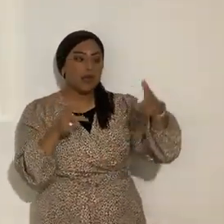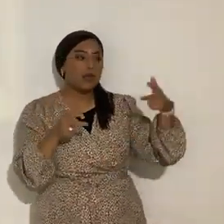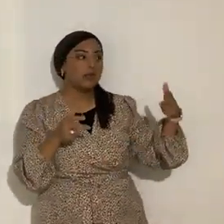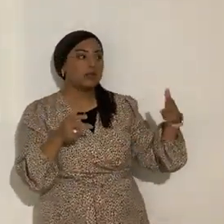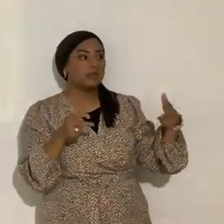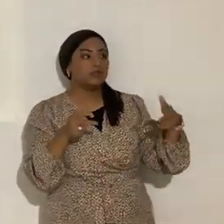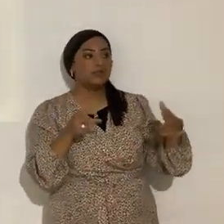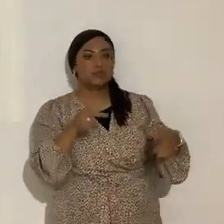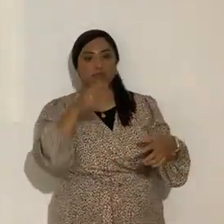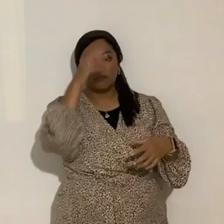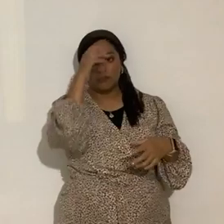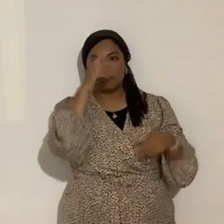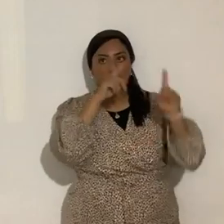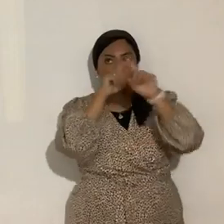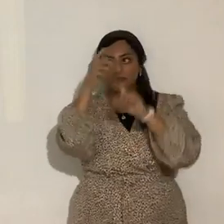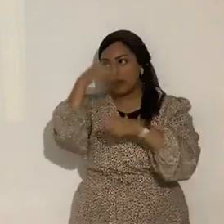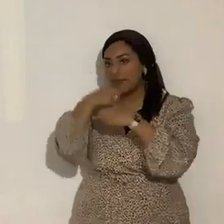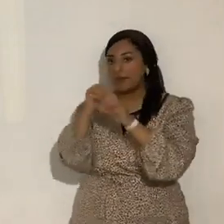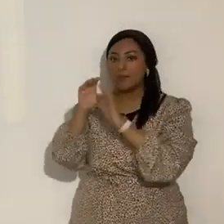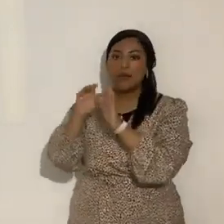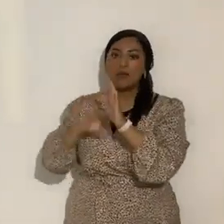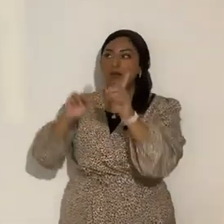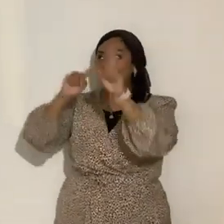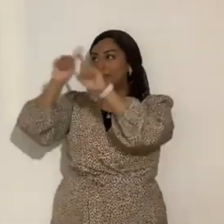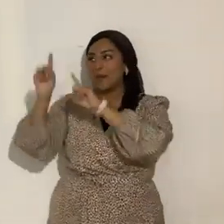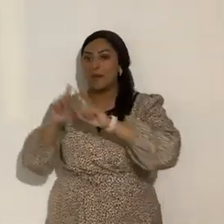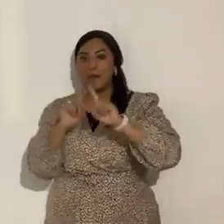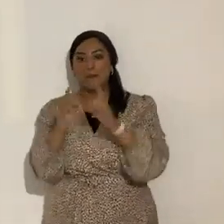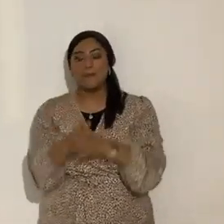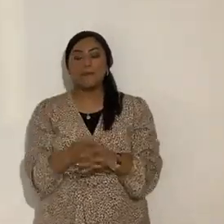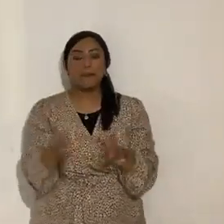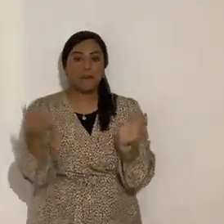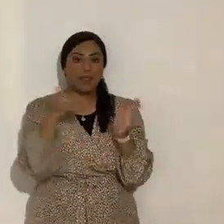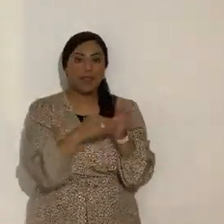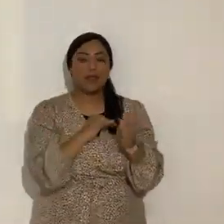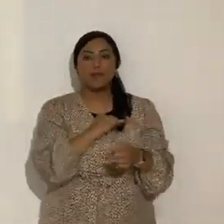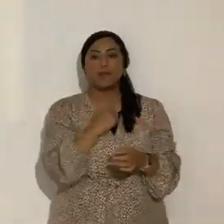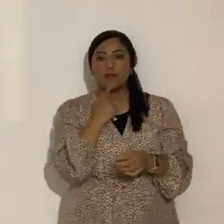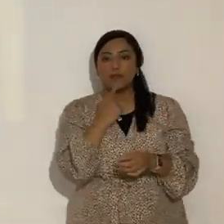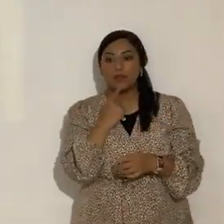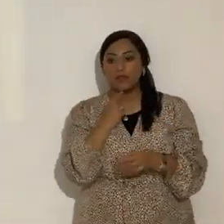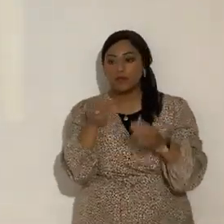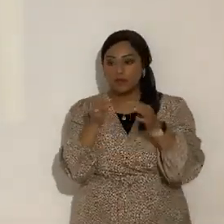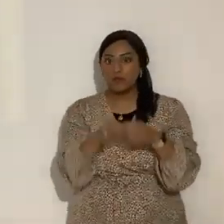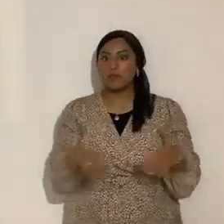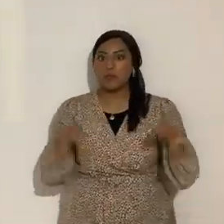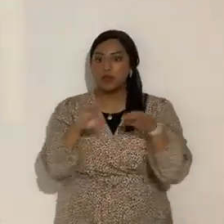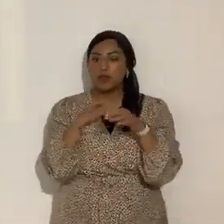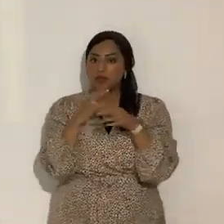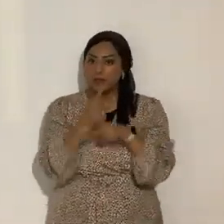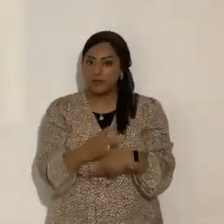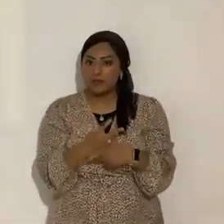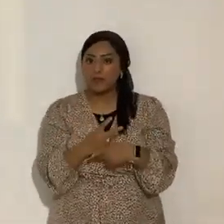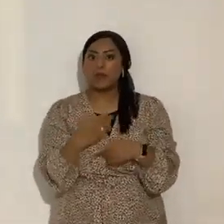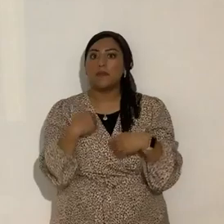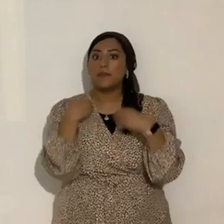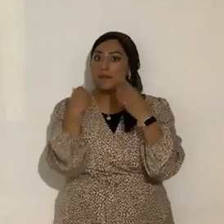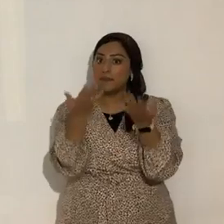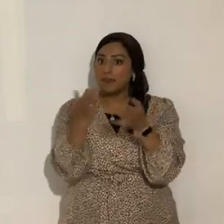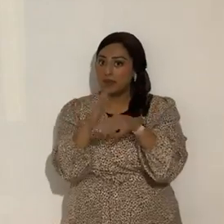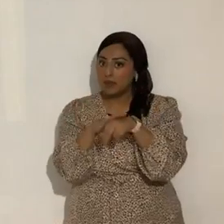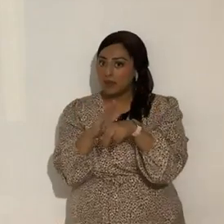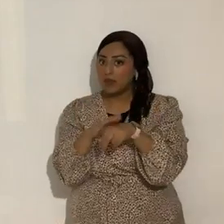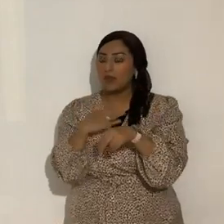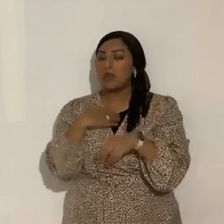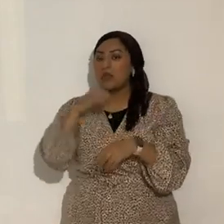y a los mandamientos de todo tipo, menos de la Torah. Voy a repetir esto porque es muy importante. Cuidado, estoy dando la alerta,